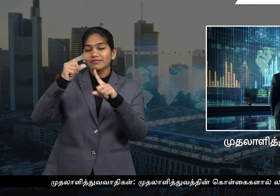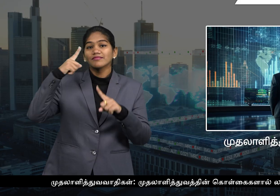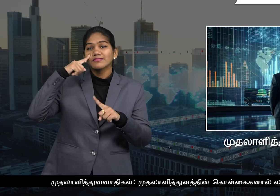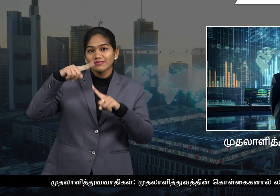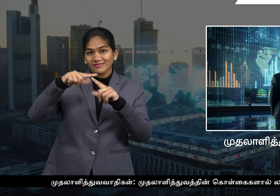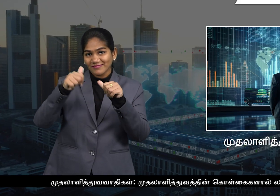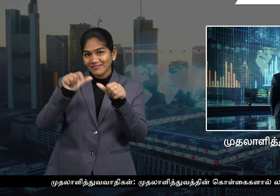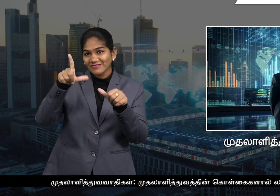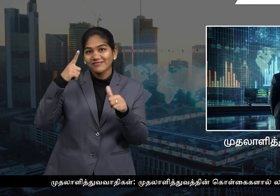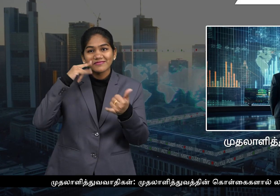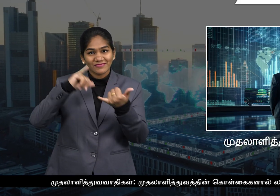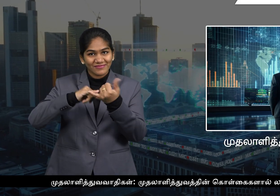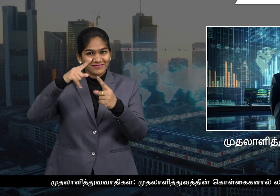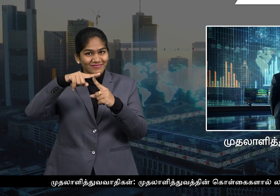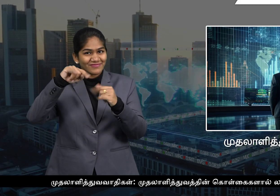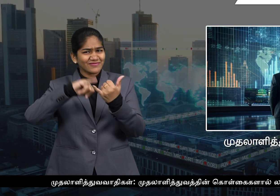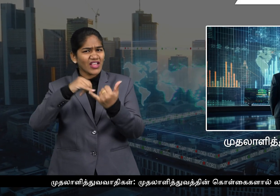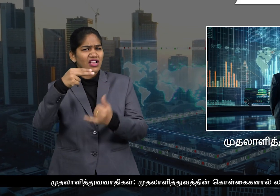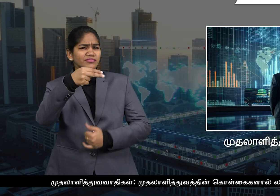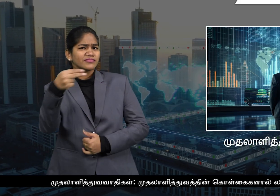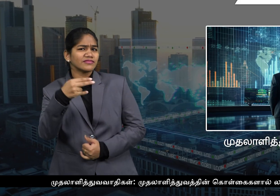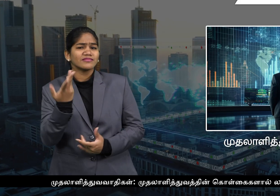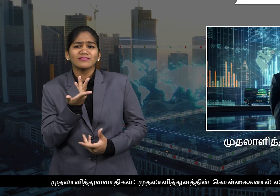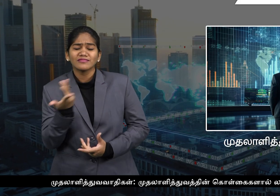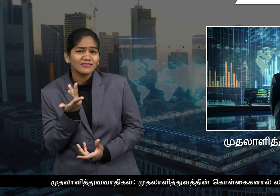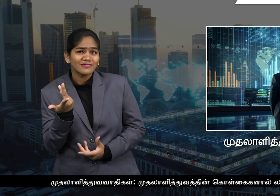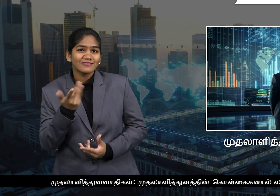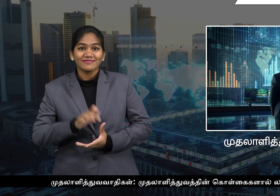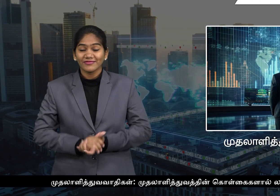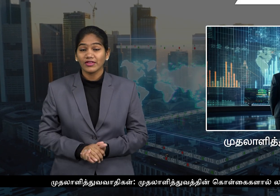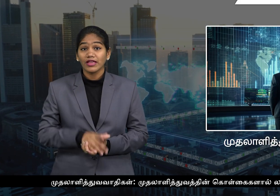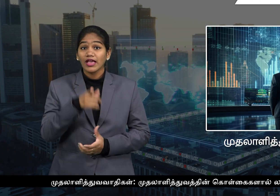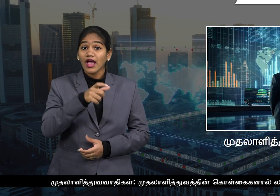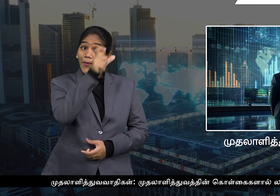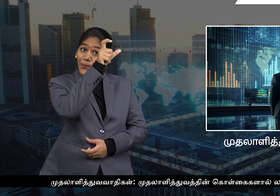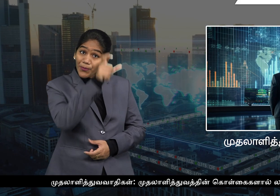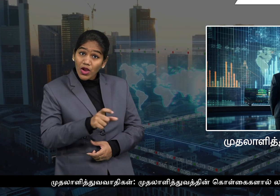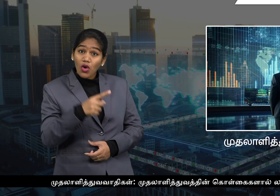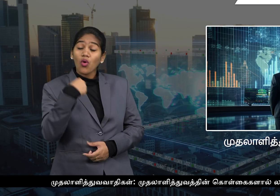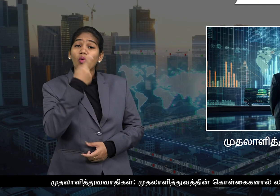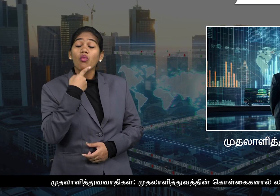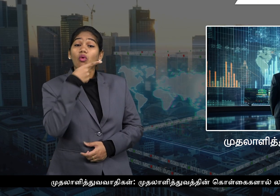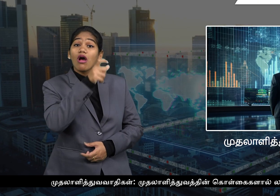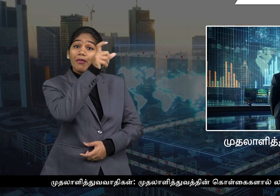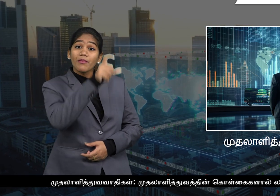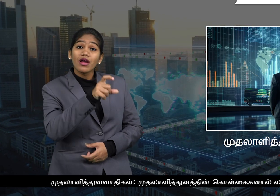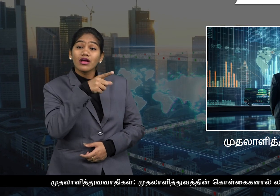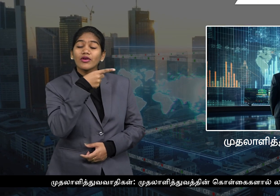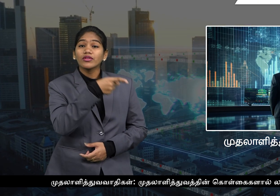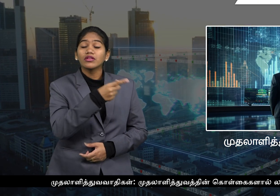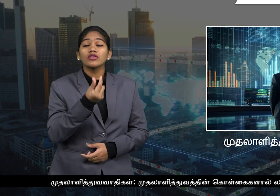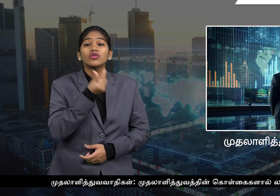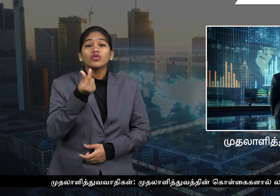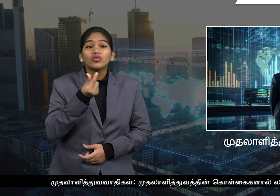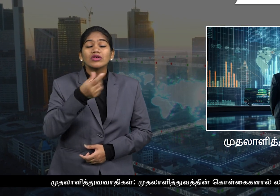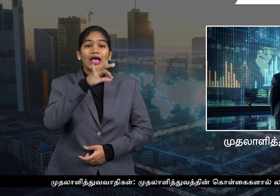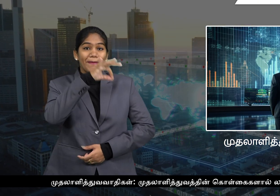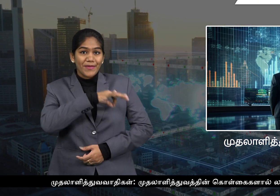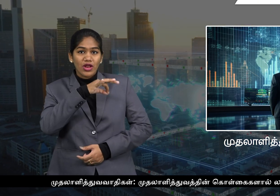முதலாளித்துவவாதிகள், முதலாளித்துவத்தின் கொள்கைகளால் லாபத்திற்காக வர்த்தகம் மற்றும் தொழிலில்